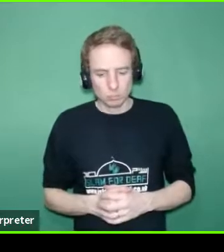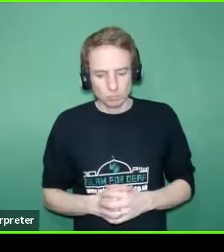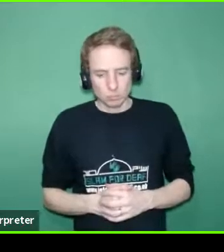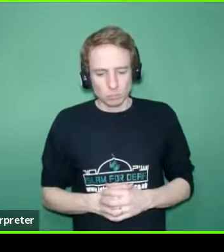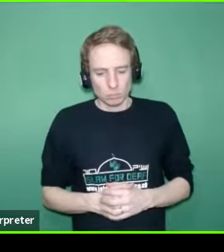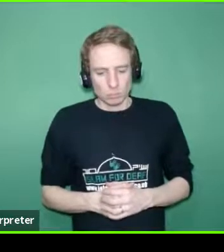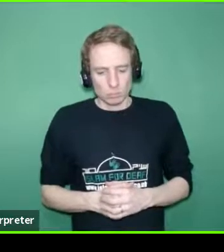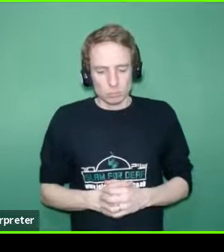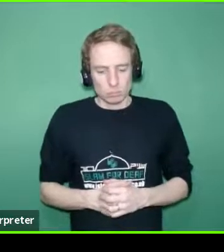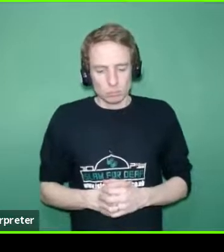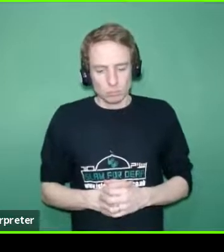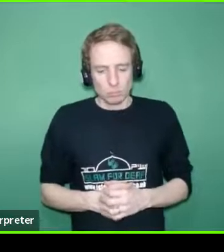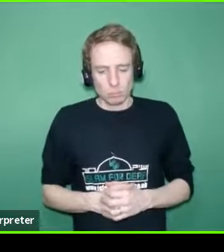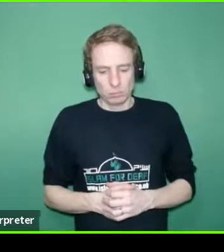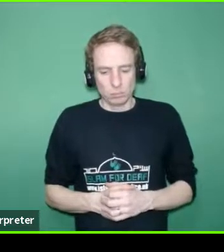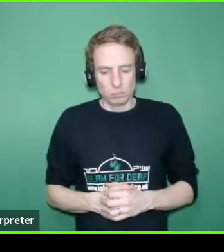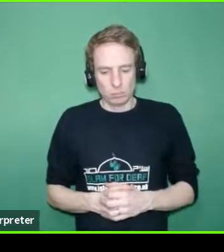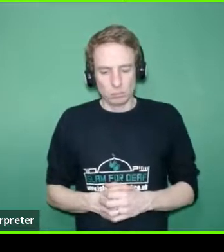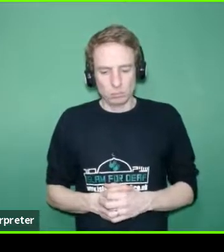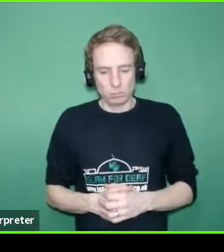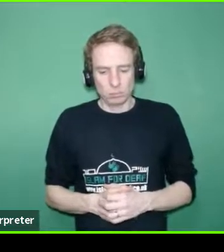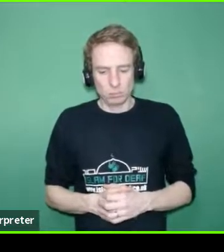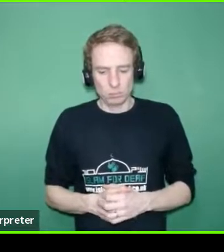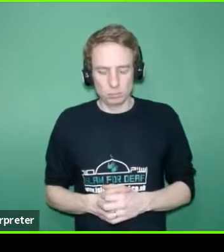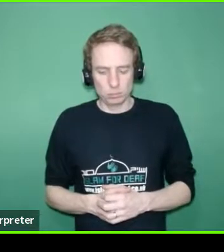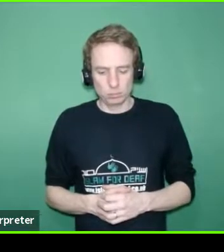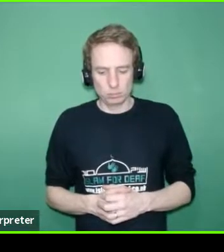جزاكم الله خير شيخنا وبارك فيكم.